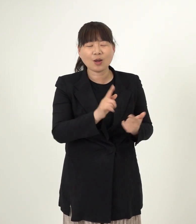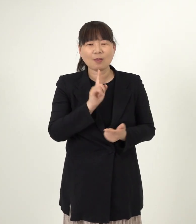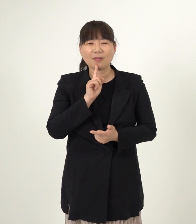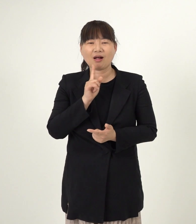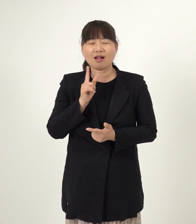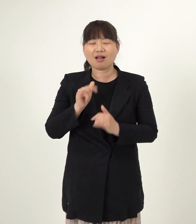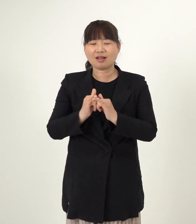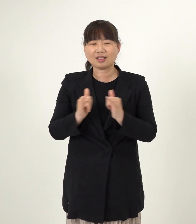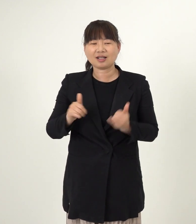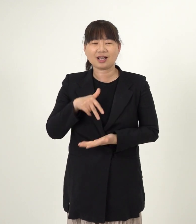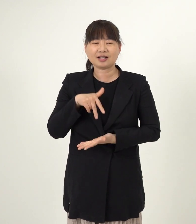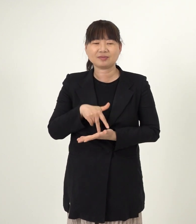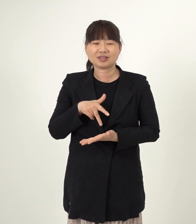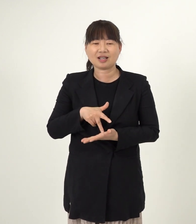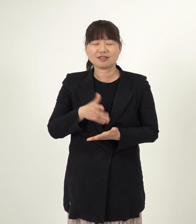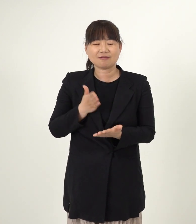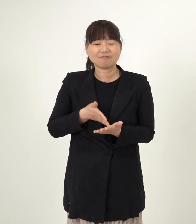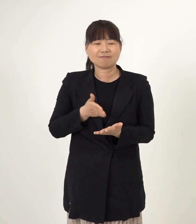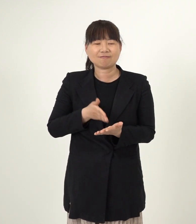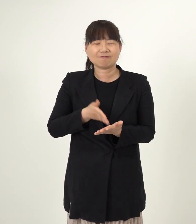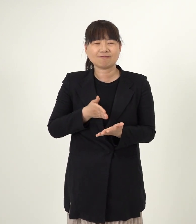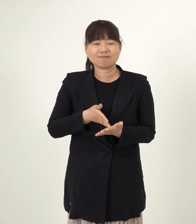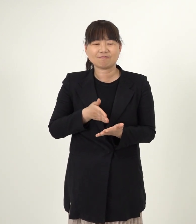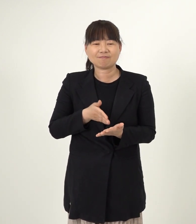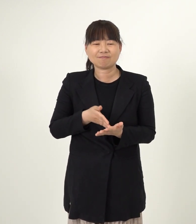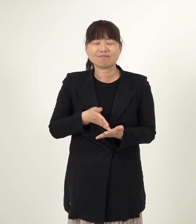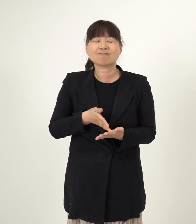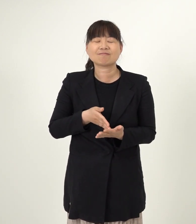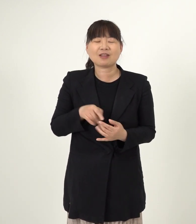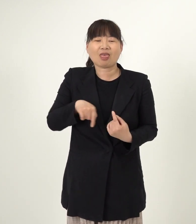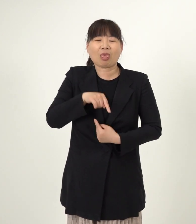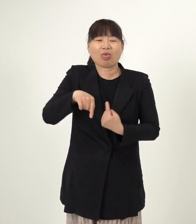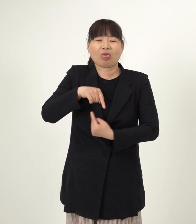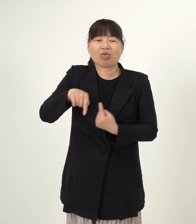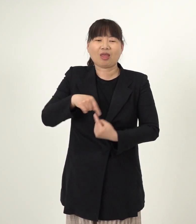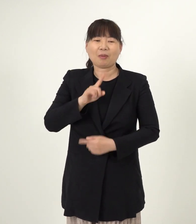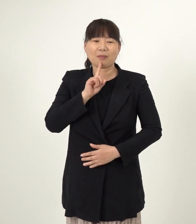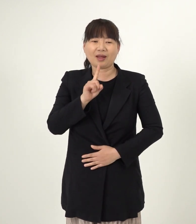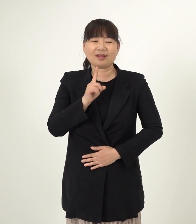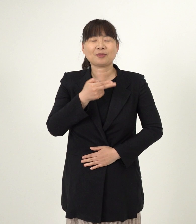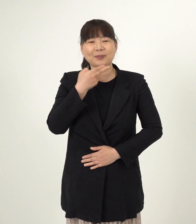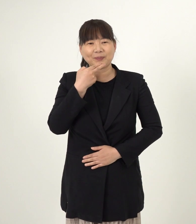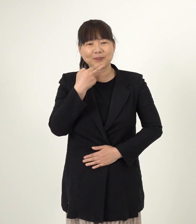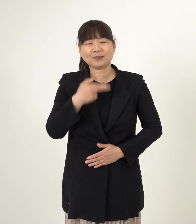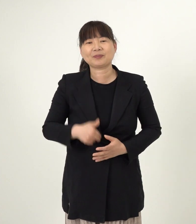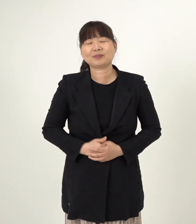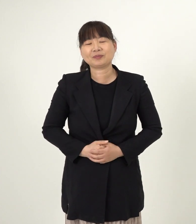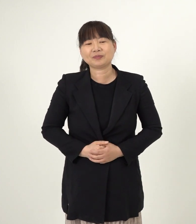일절의 인간적 소견이나 변명을 내어놓질 않아요.